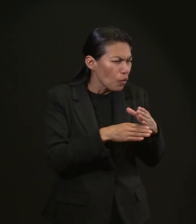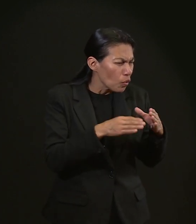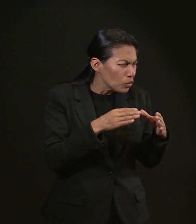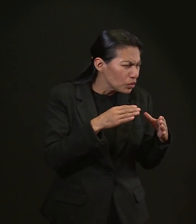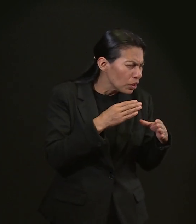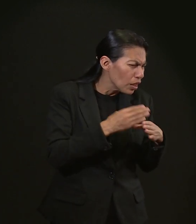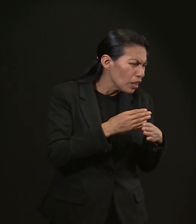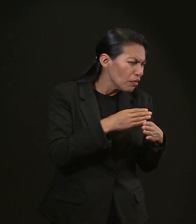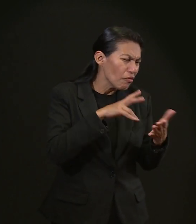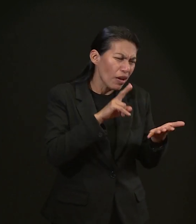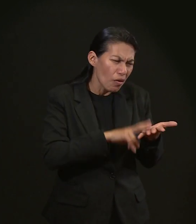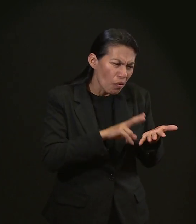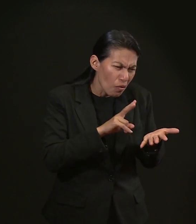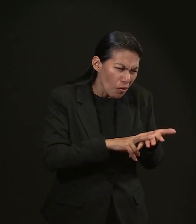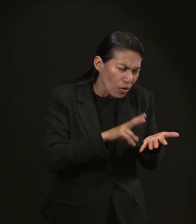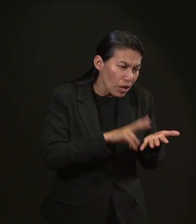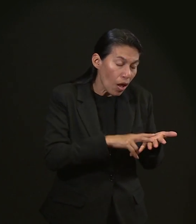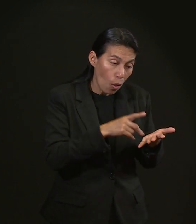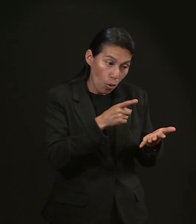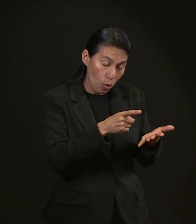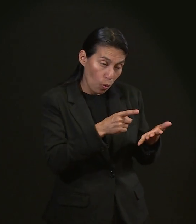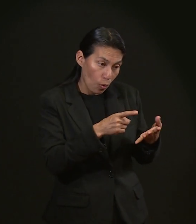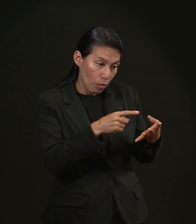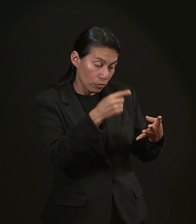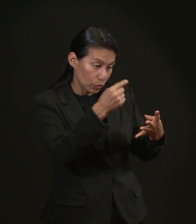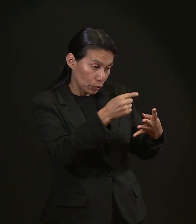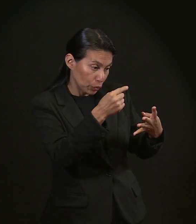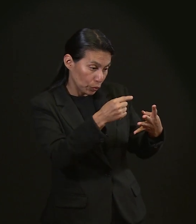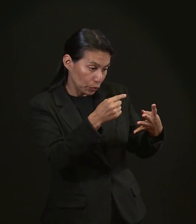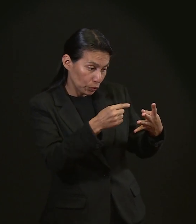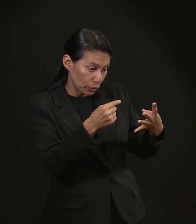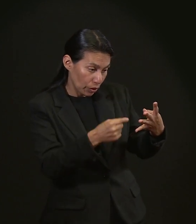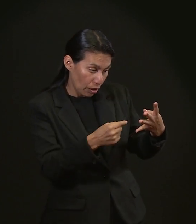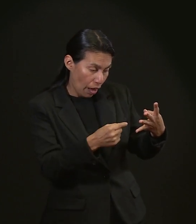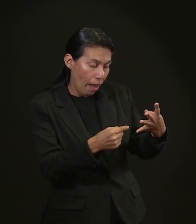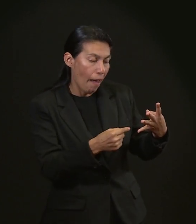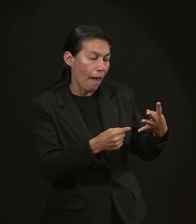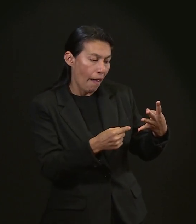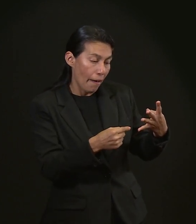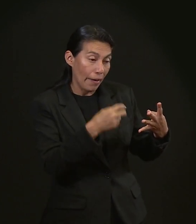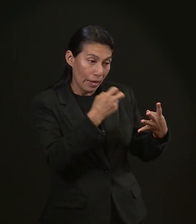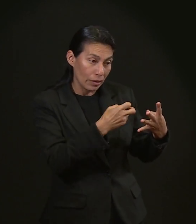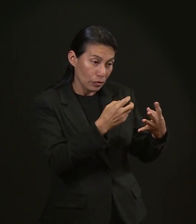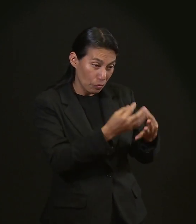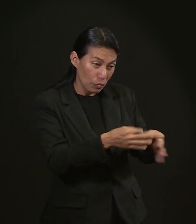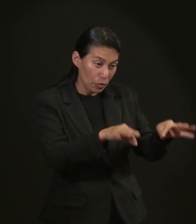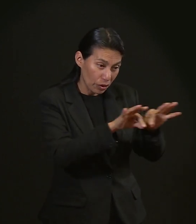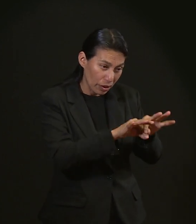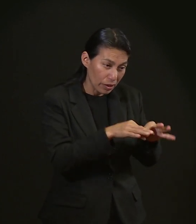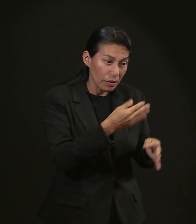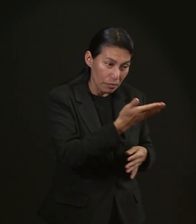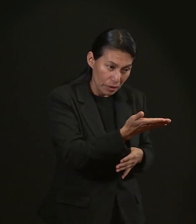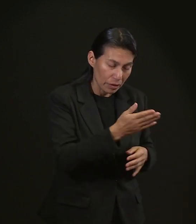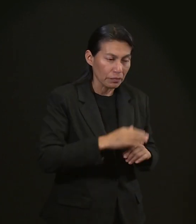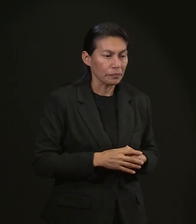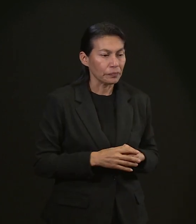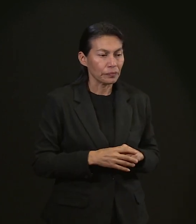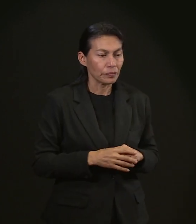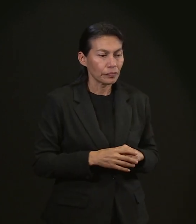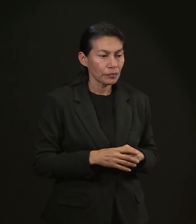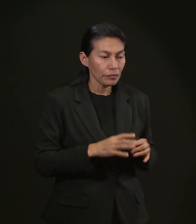aquellos valores aquellas características que realmente tú sabes que son compatibles